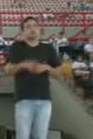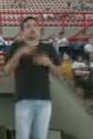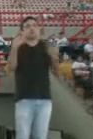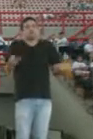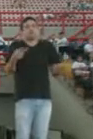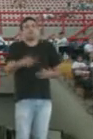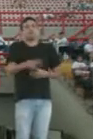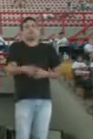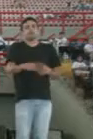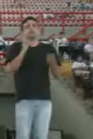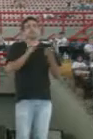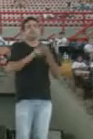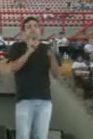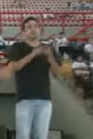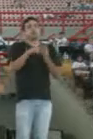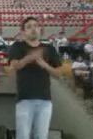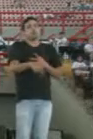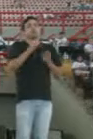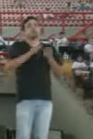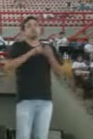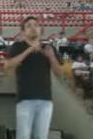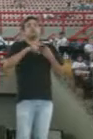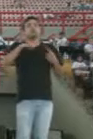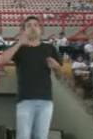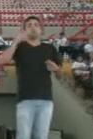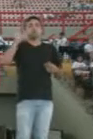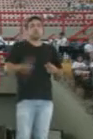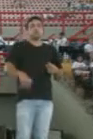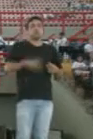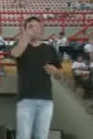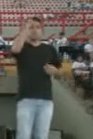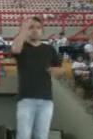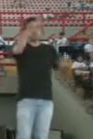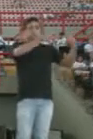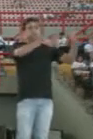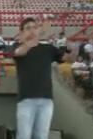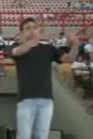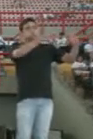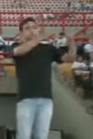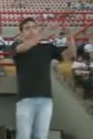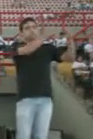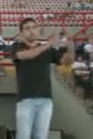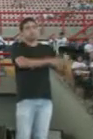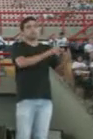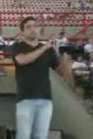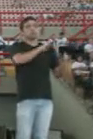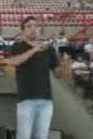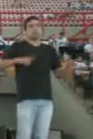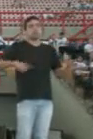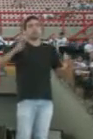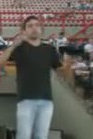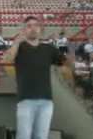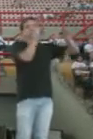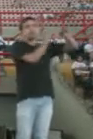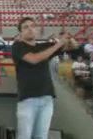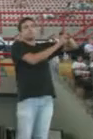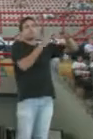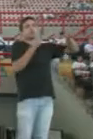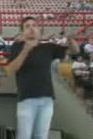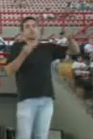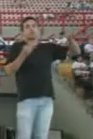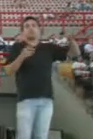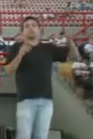esse, que coloca, por exemplo, um mandato ou mantém o mandato na mão de um deputado que está preso. Como é